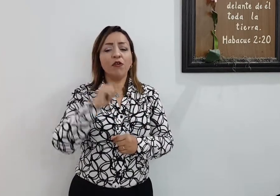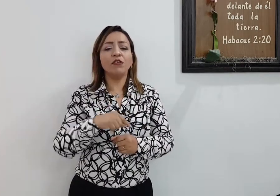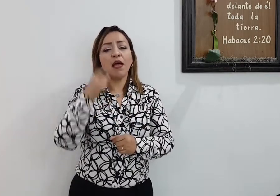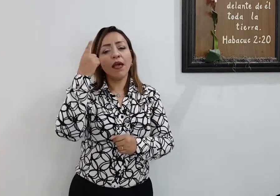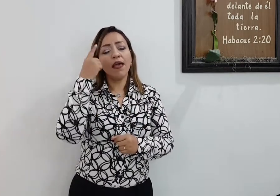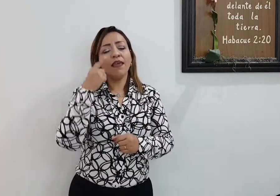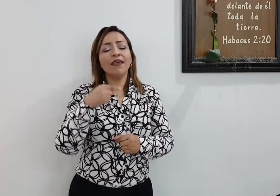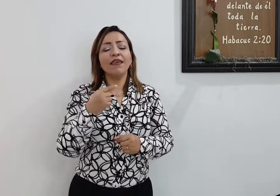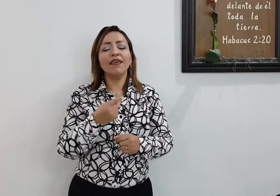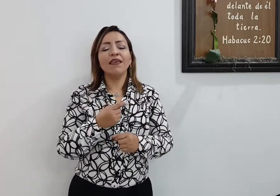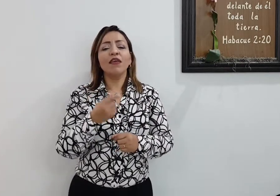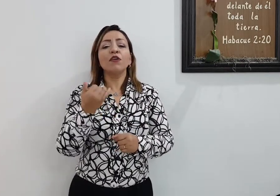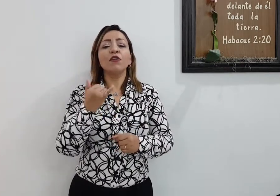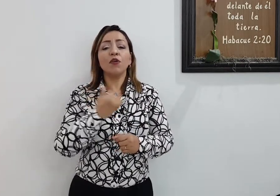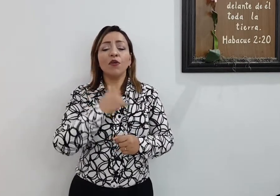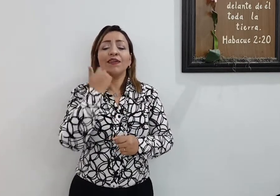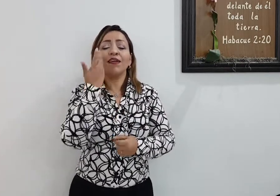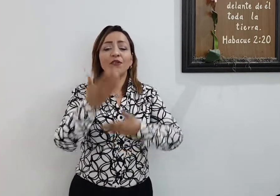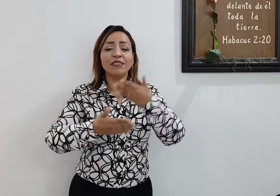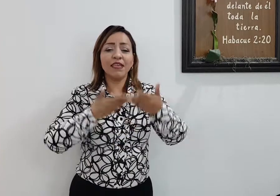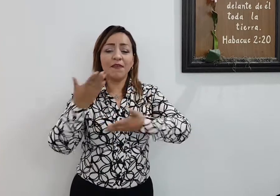Si los traes anotados como puntos.